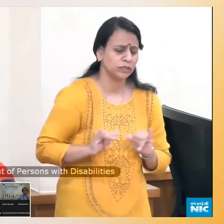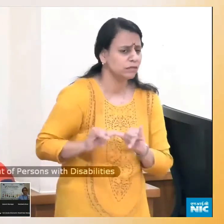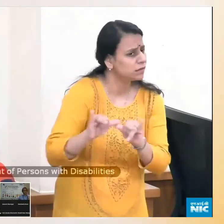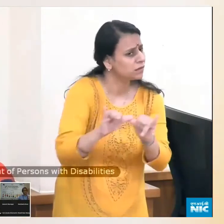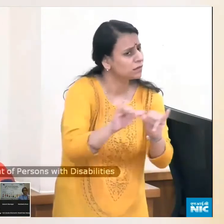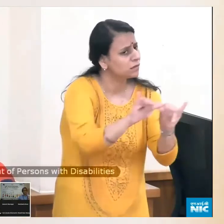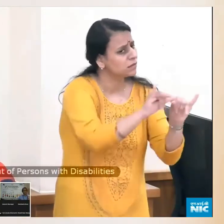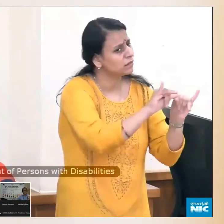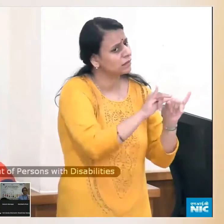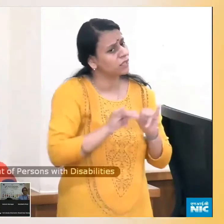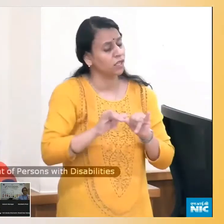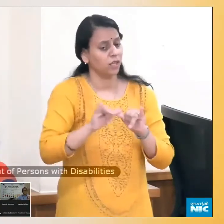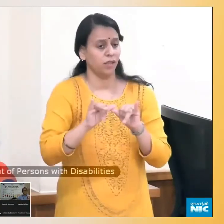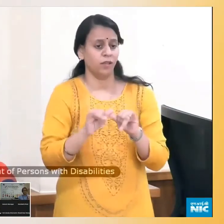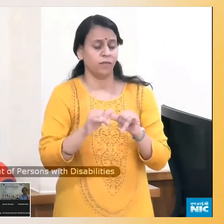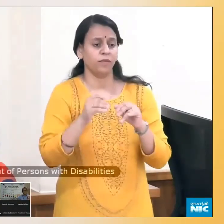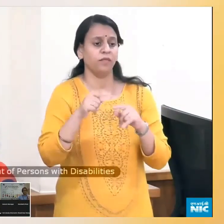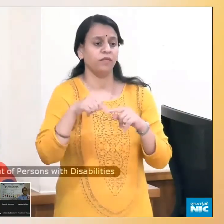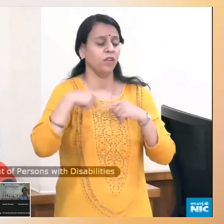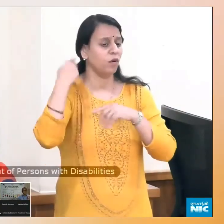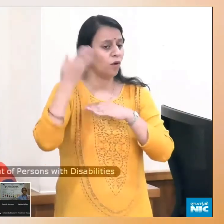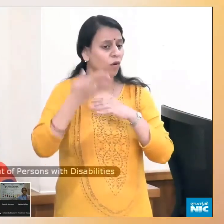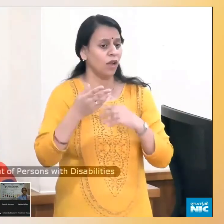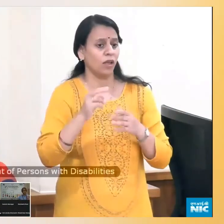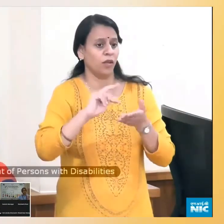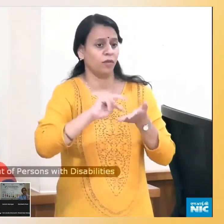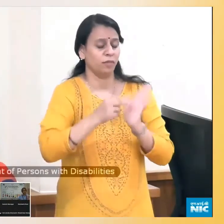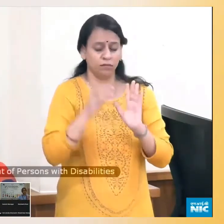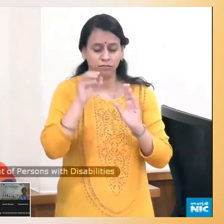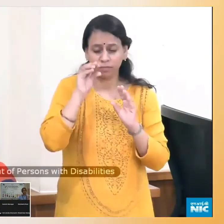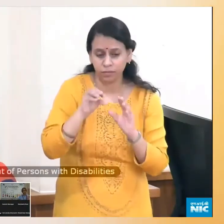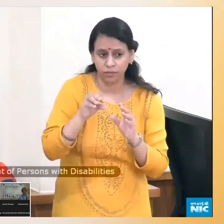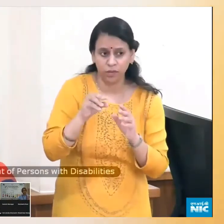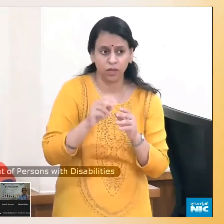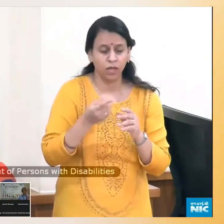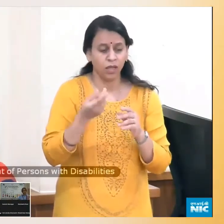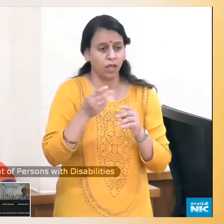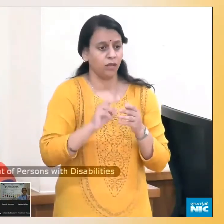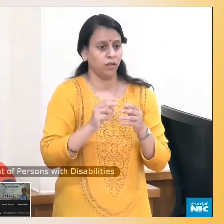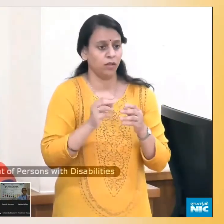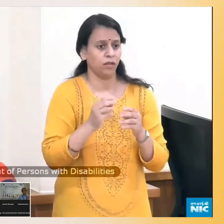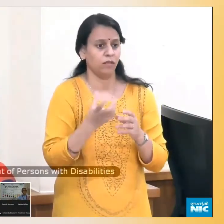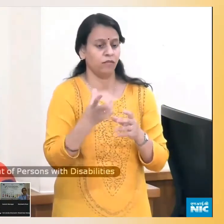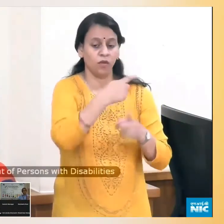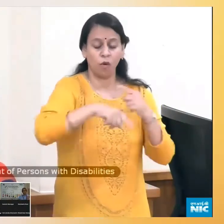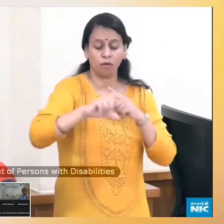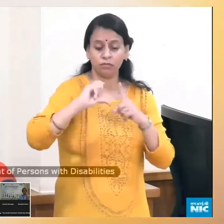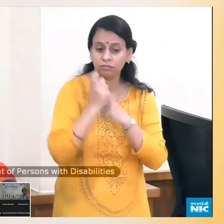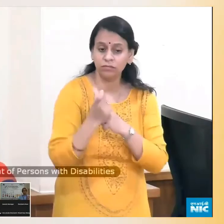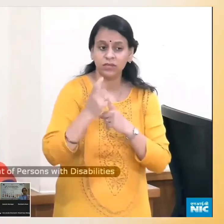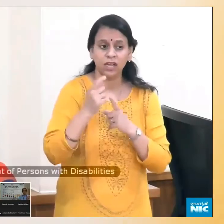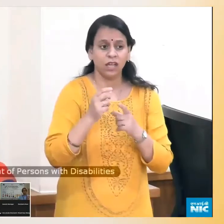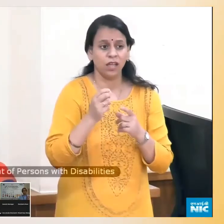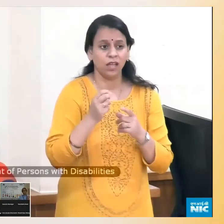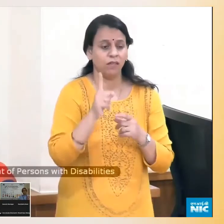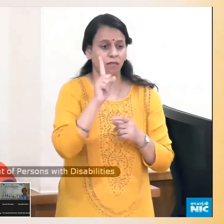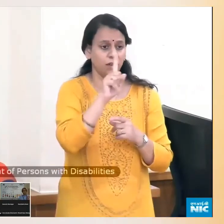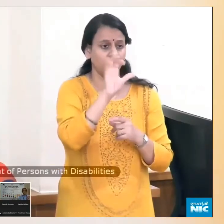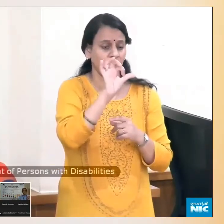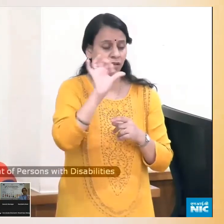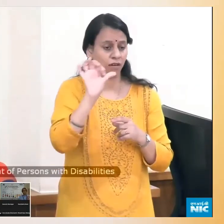पूर्वोत्तर का जो परिचय है वो हमारा एक भूखंड नहीं है, हमारे पूर्वोत्तर का परिचय भू सांस्कृतिक है। वहाँ